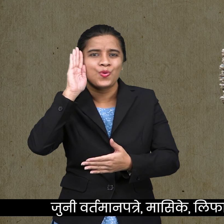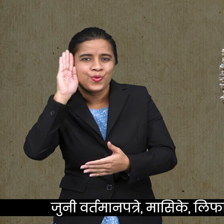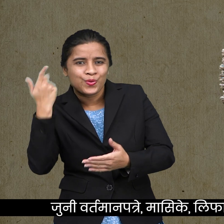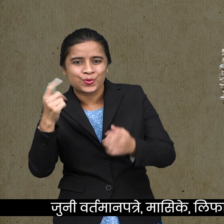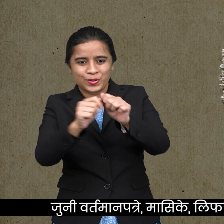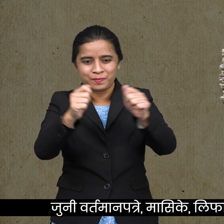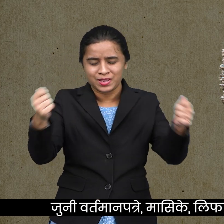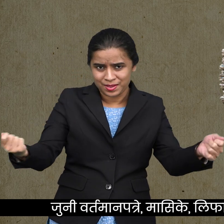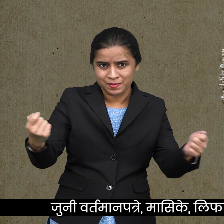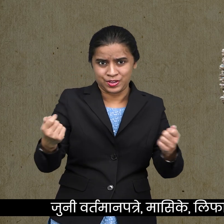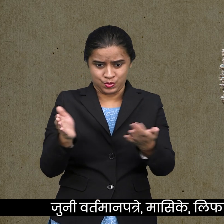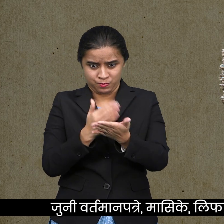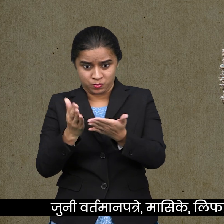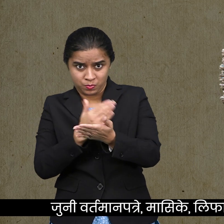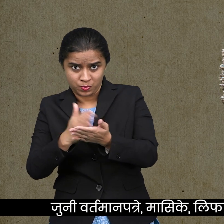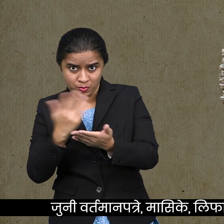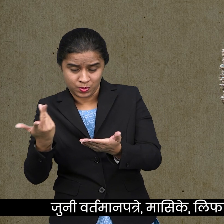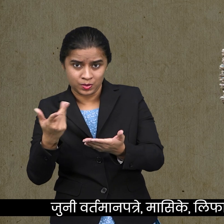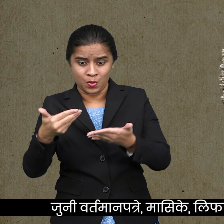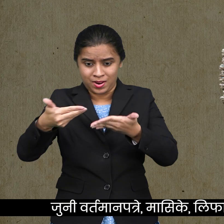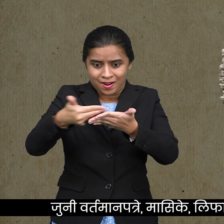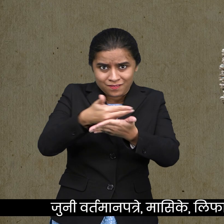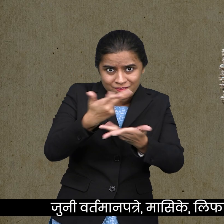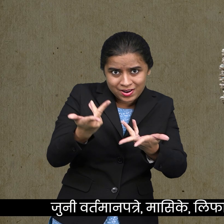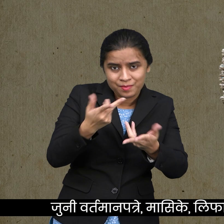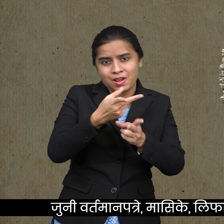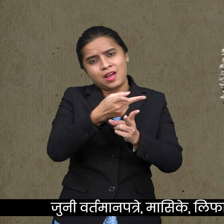लिफाफे किंवा इतर कोणताही कागद गोळा करा.